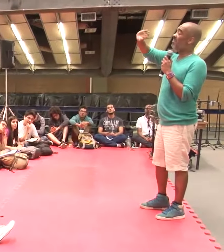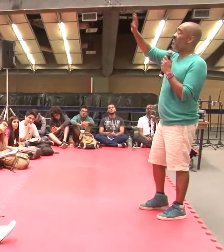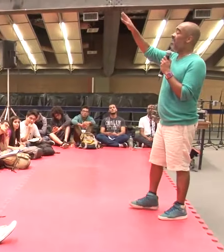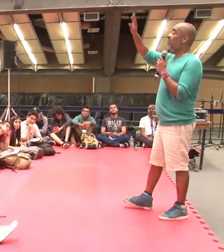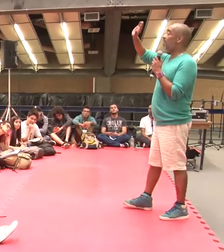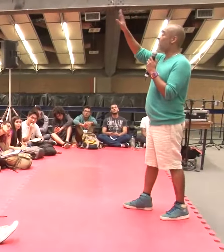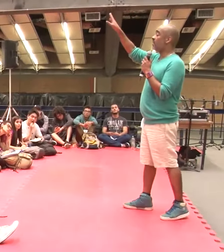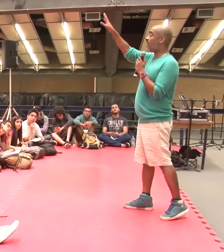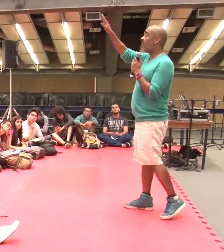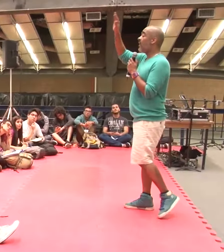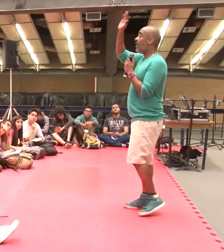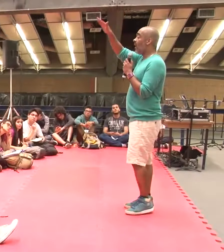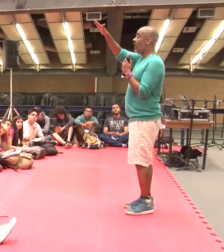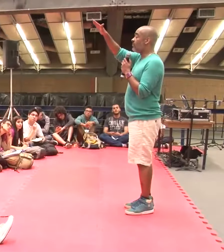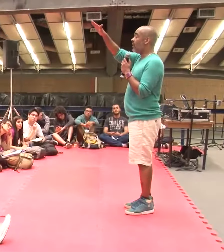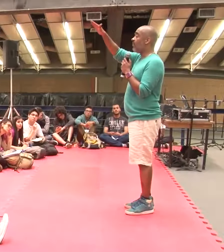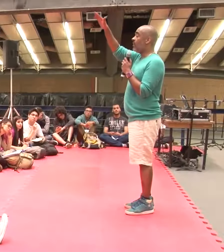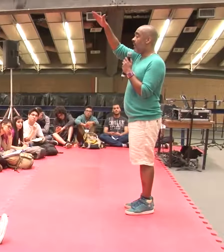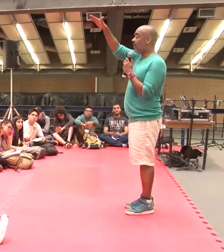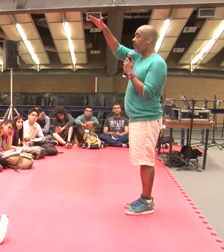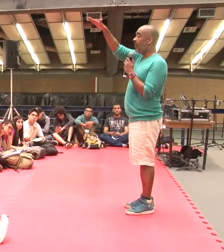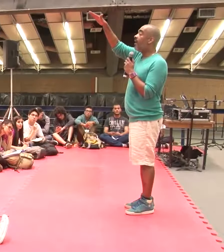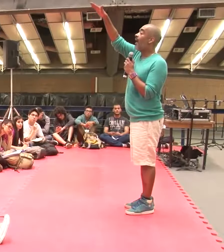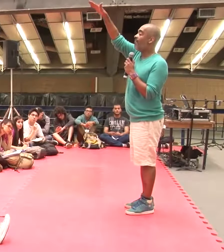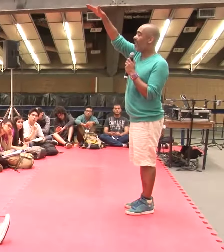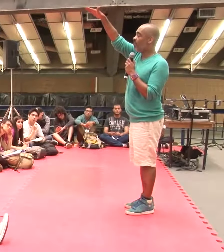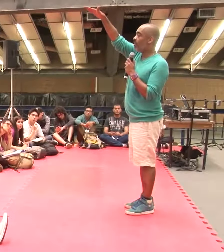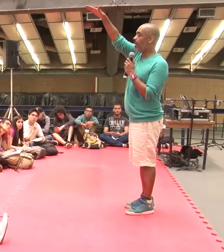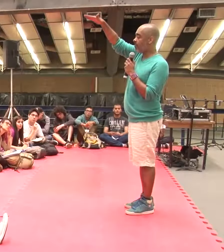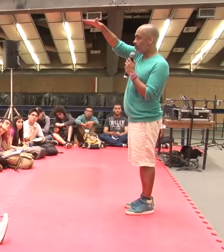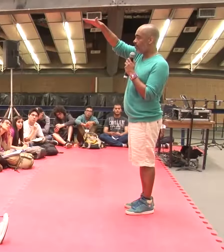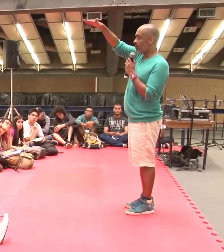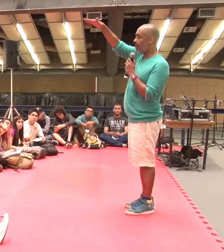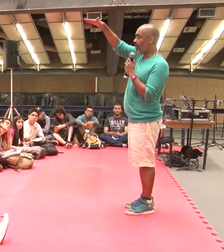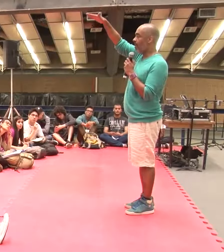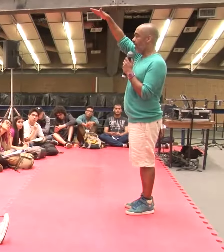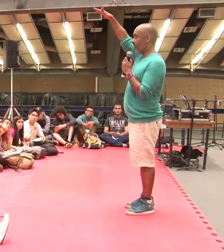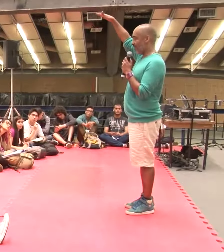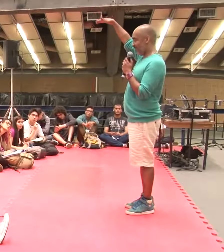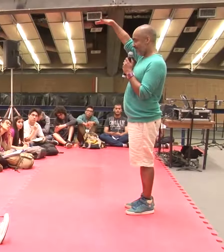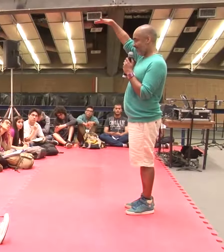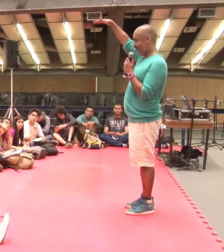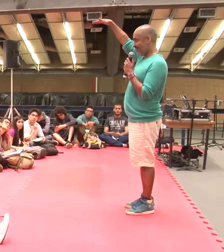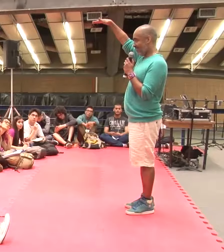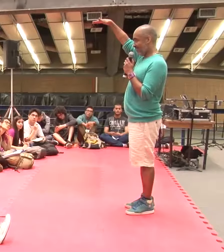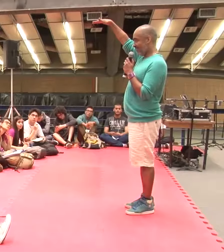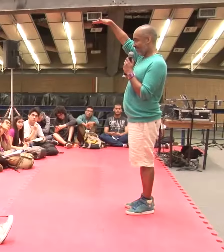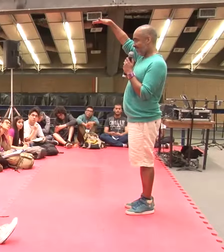efeito nenhum a não ser, olha, João, meu, a vida é dura para chuchu, melhor.